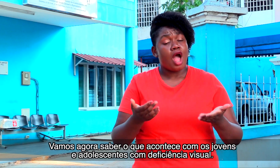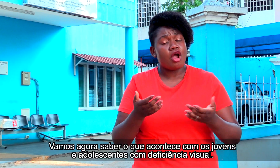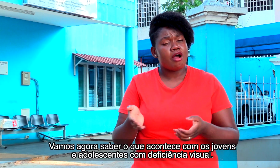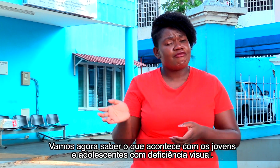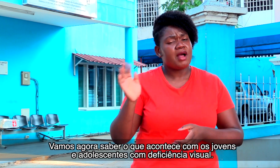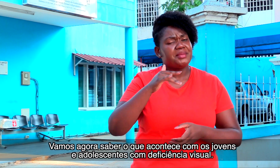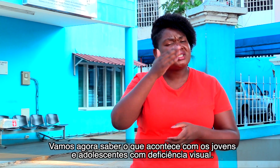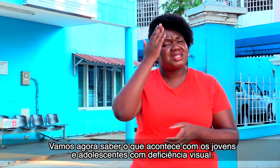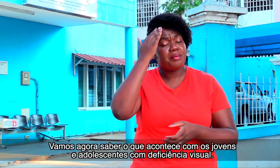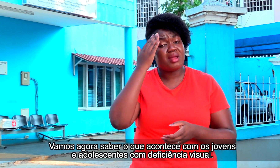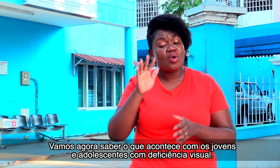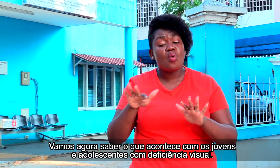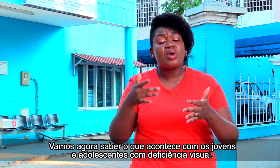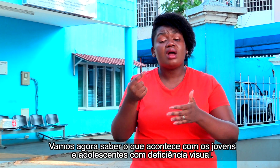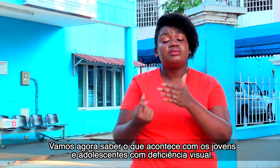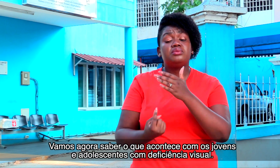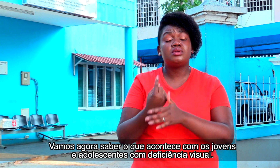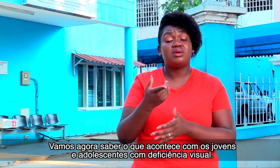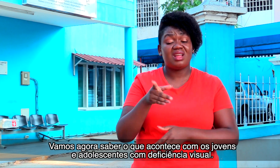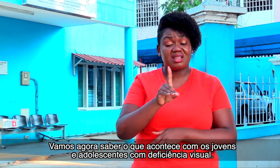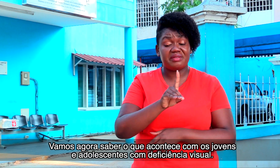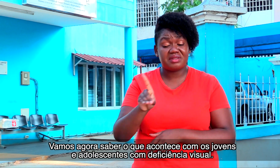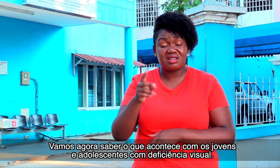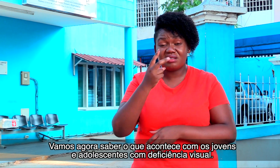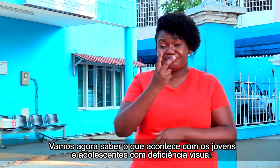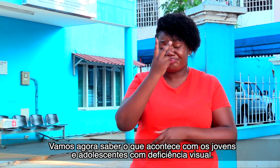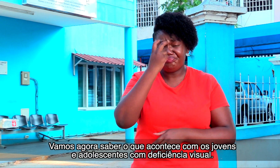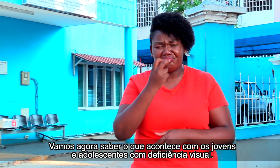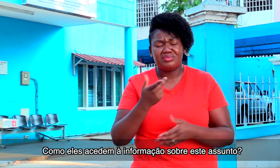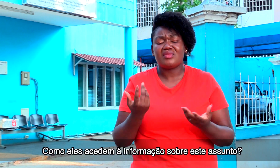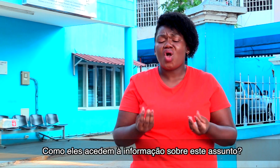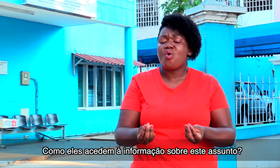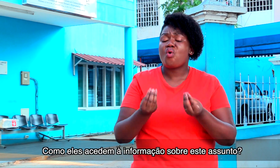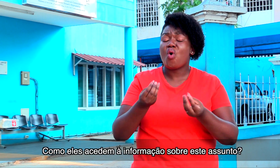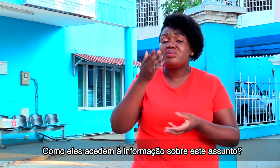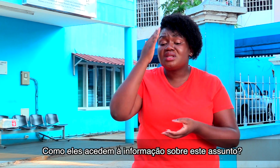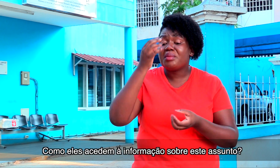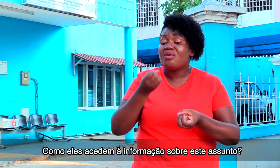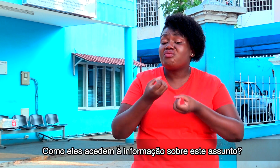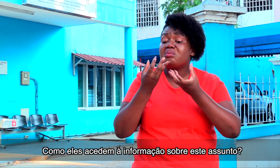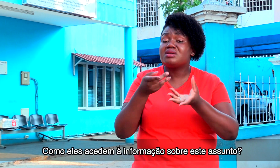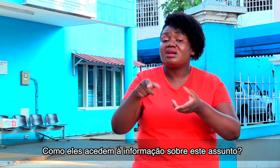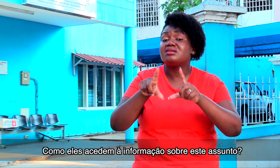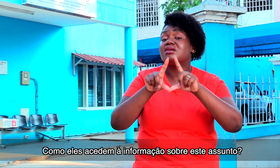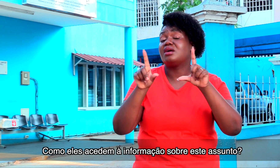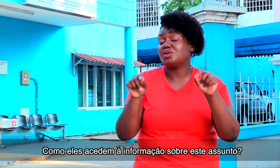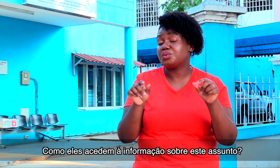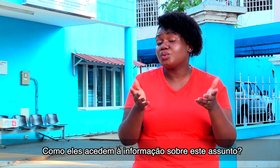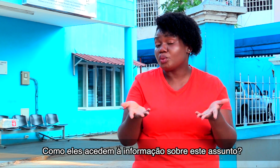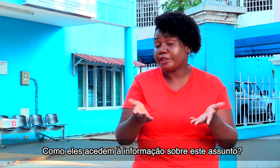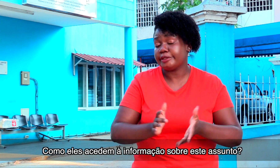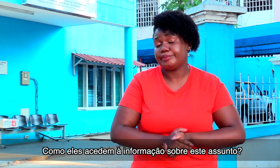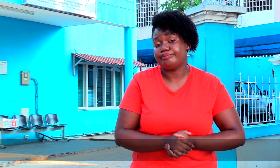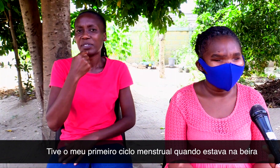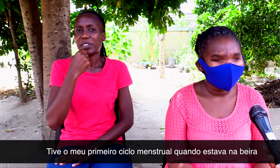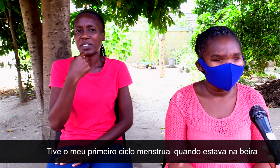Vamos agora saber o que acontece com os jovens e adolescentes com deficiência visual. Como eles acedem à informação sobre